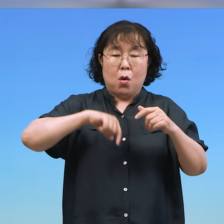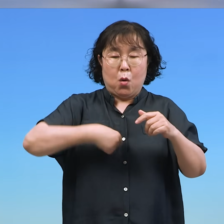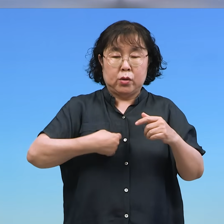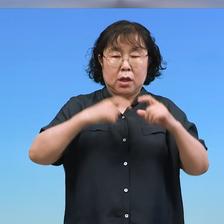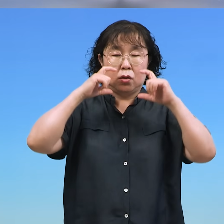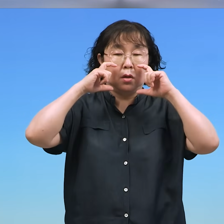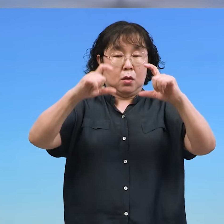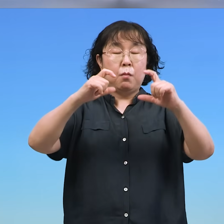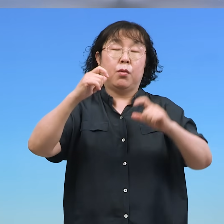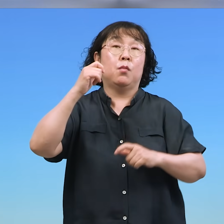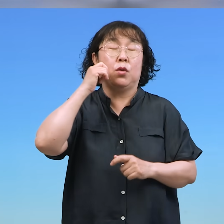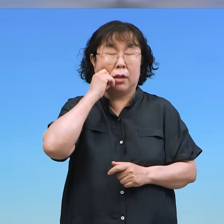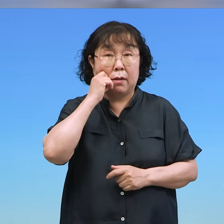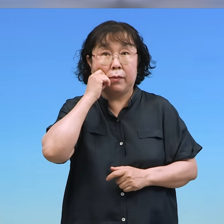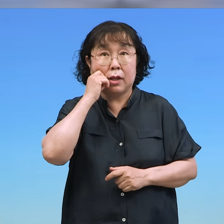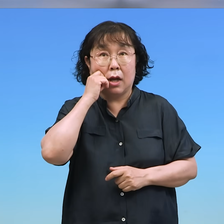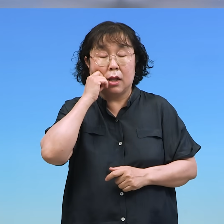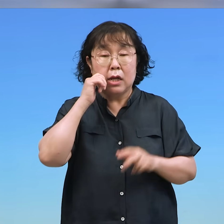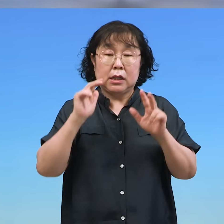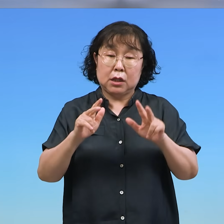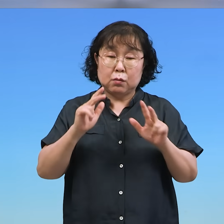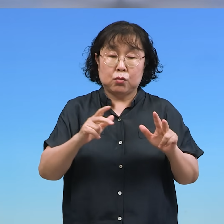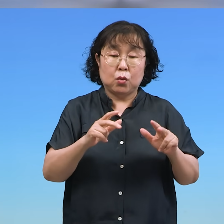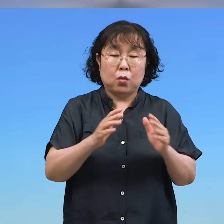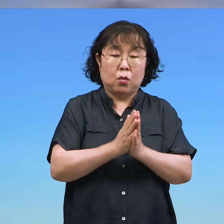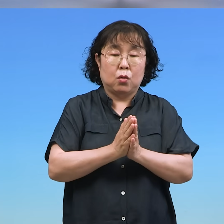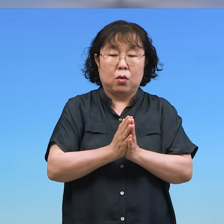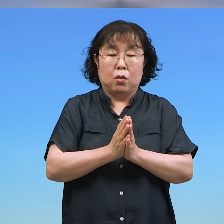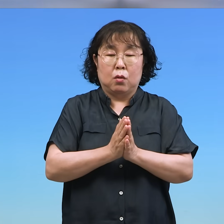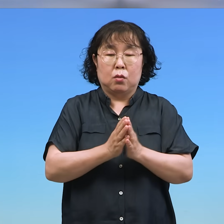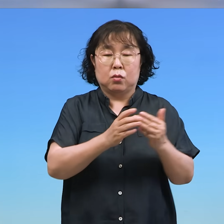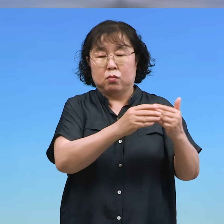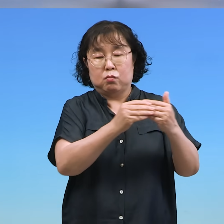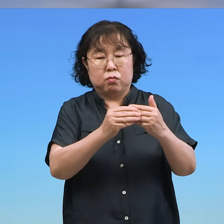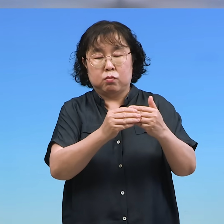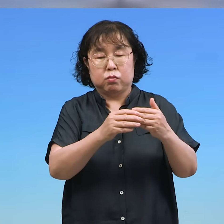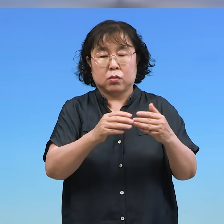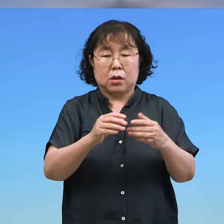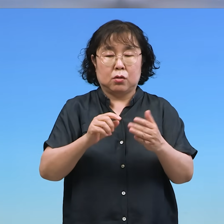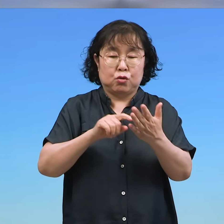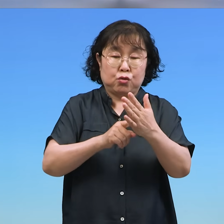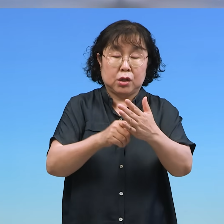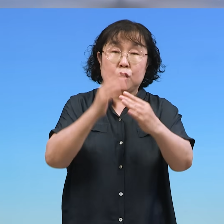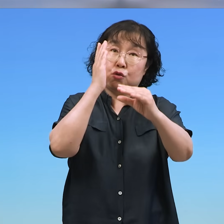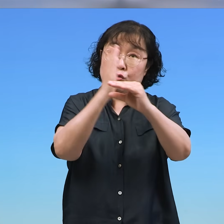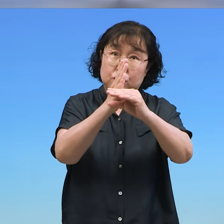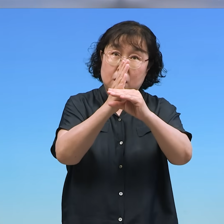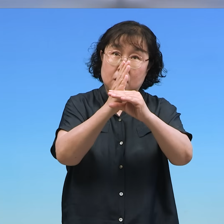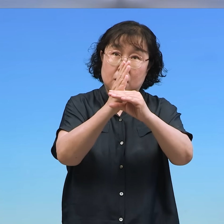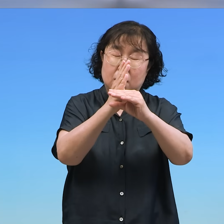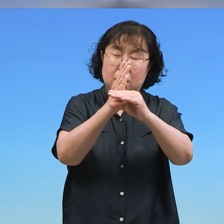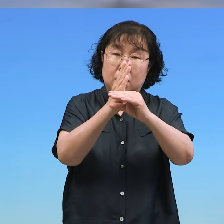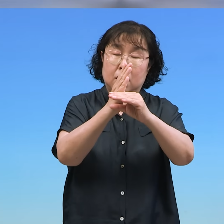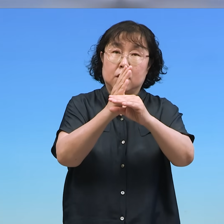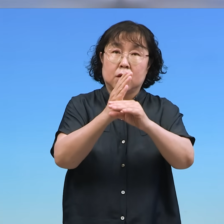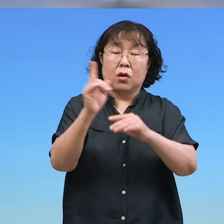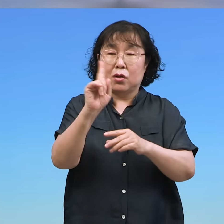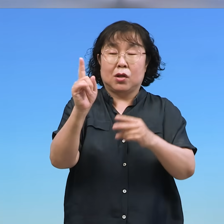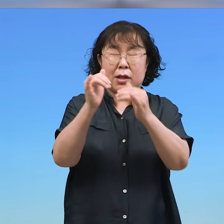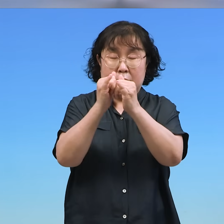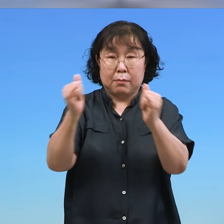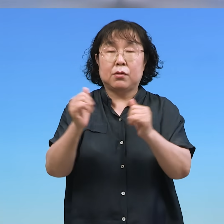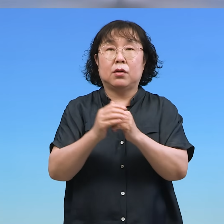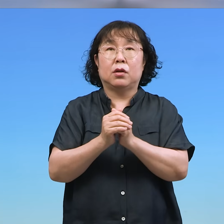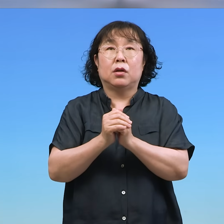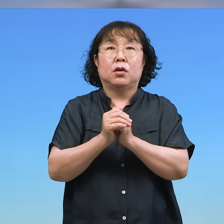선포하겠습니까? 저 그렇게 이야기를 했어요. 그래서 아직도 진행 중입니다. 제가 이렇게 말하면 생각이 또